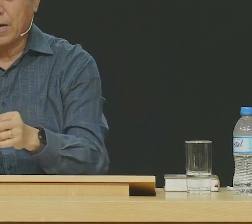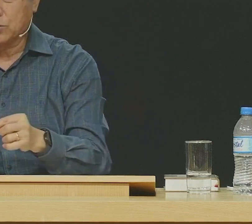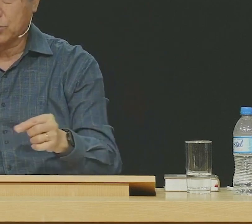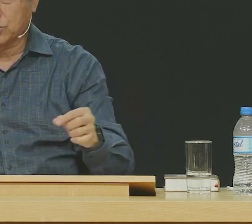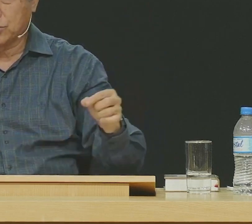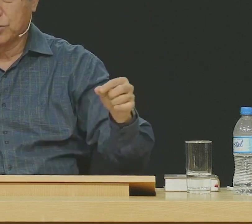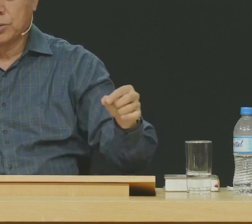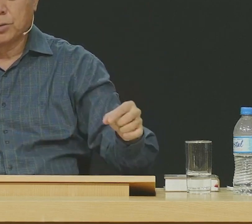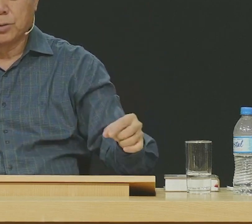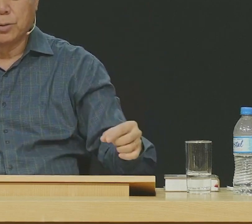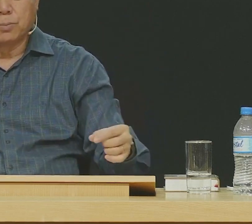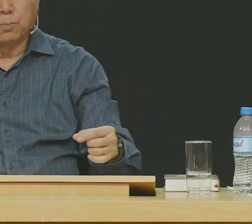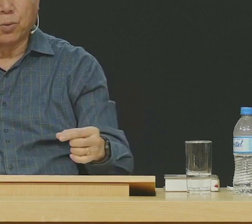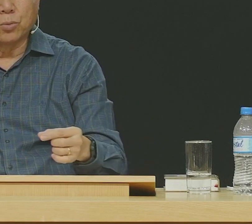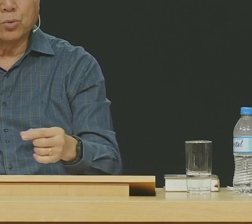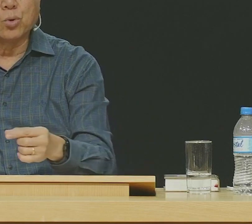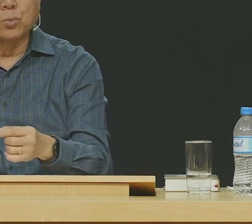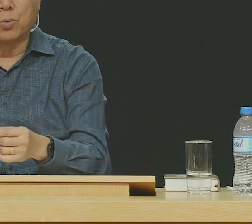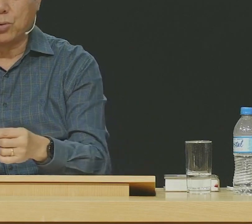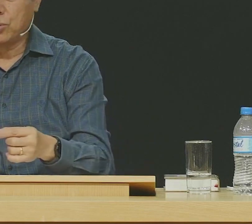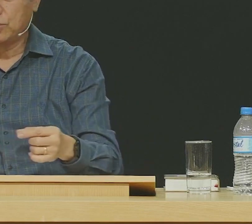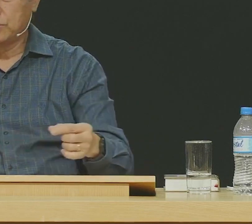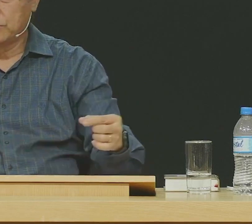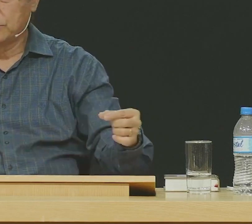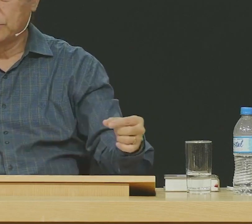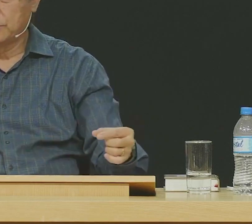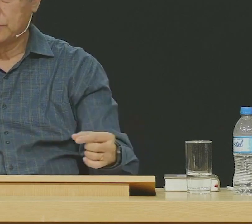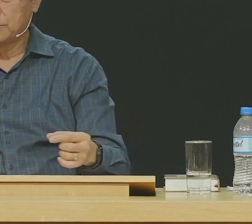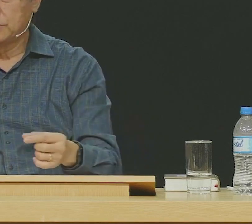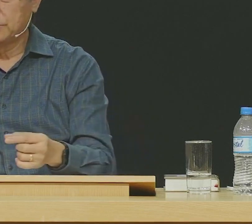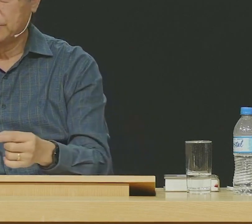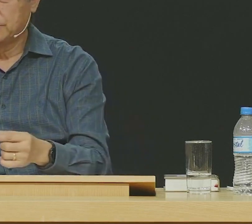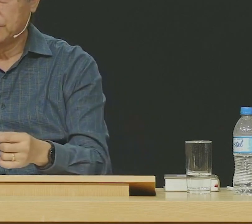esses dois vasos por um tubo,